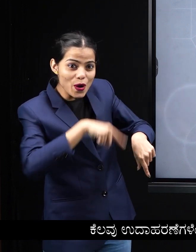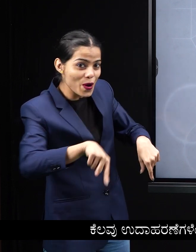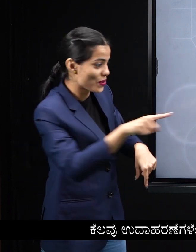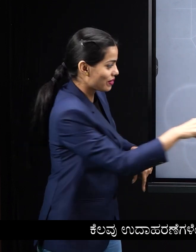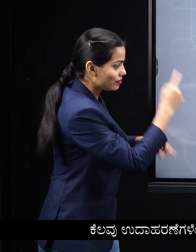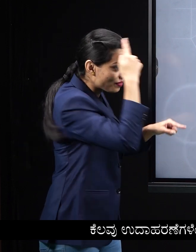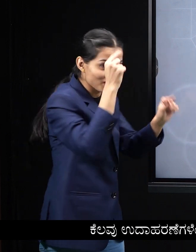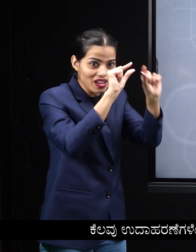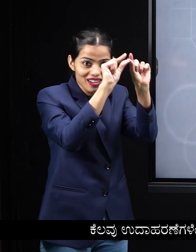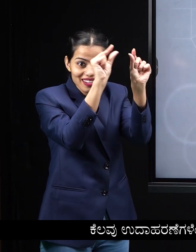ಡಾರ್ಟ್ಬೋರ್ಡ್,